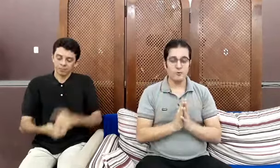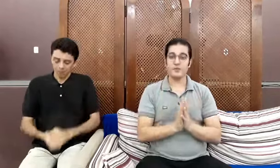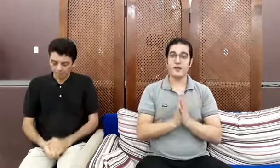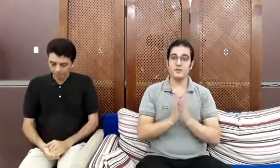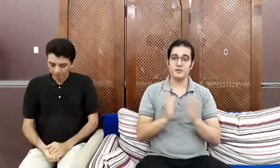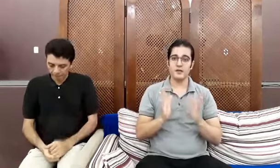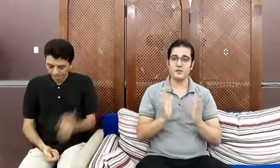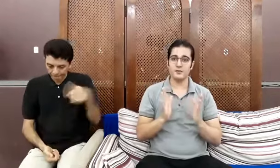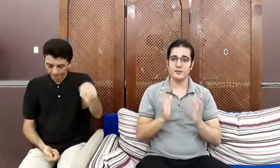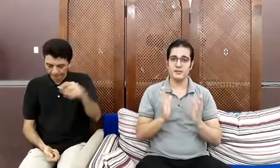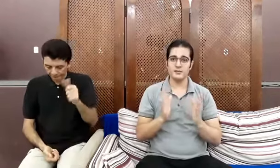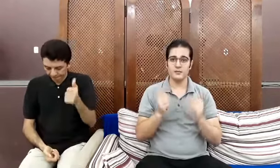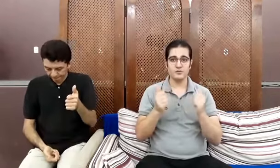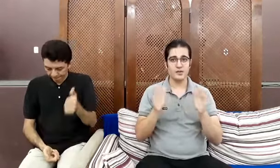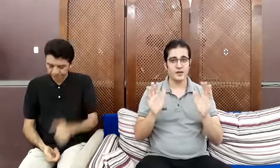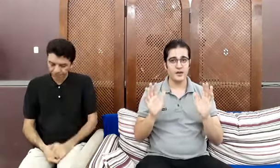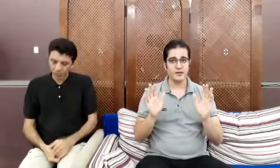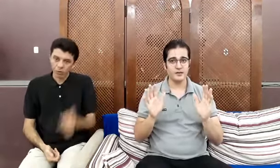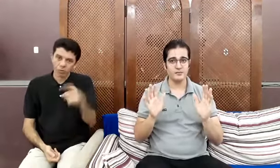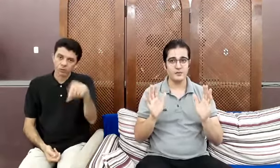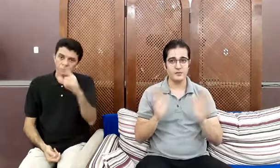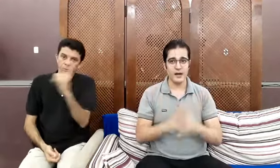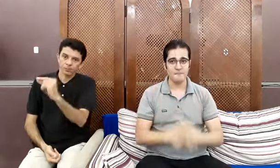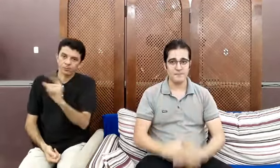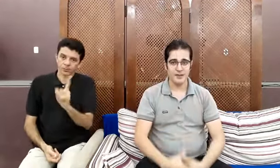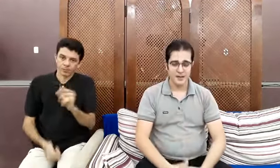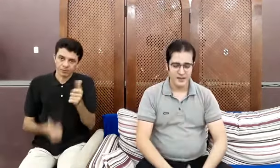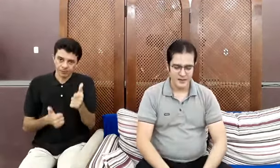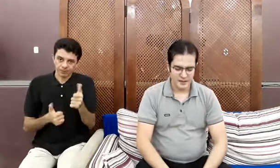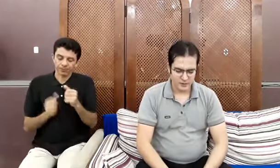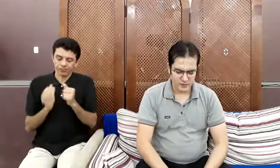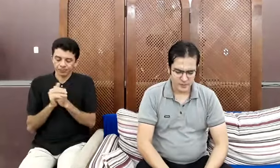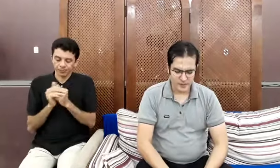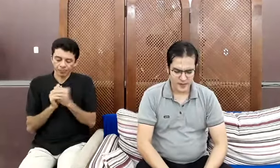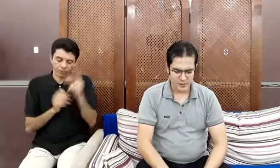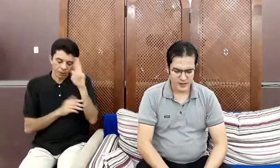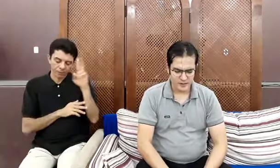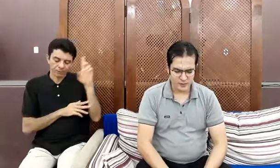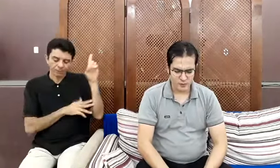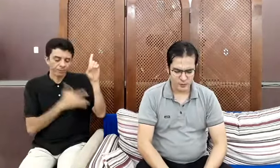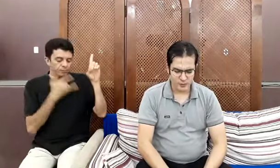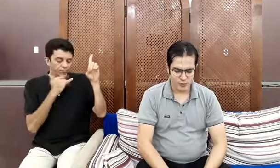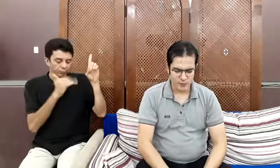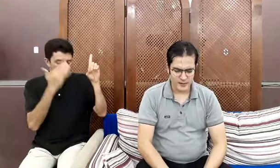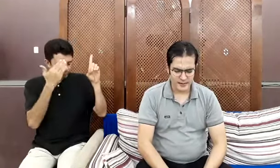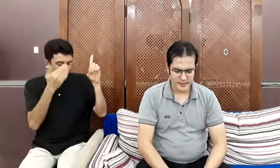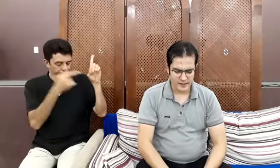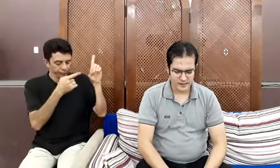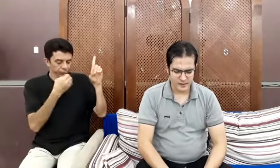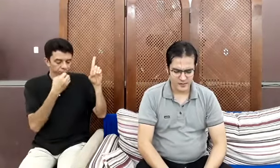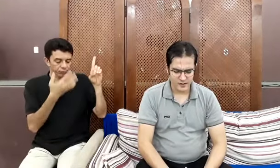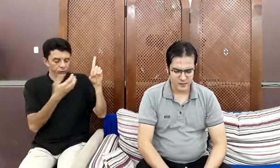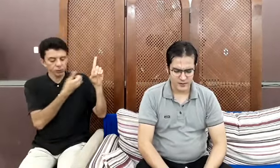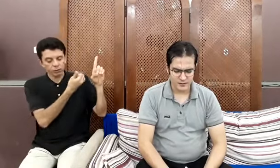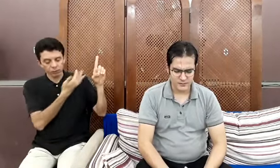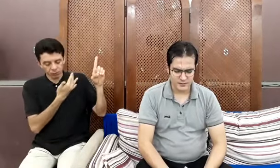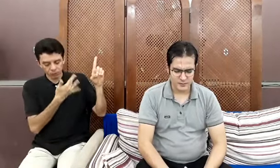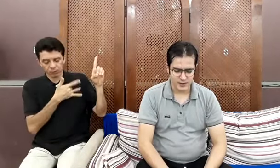com vocês, certo? Então não saia daí ainda. Vamos orar? Senhor Deus e Pai, obrigado, Senhor, por tua bondade, graça e